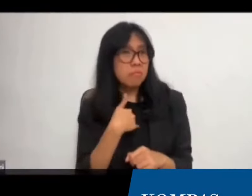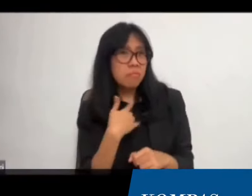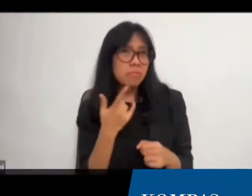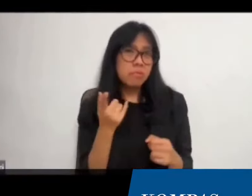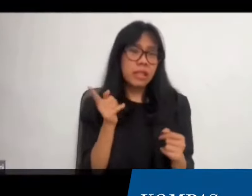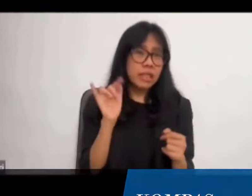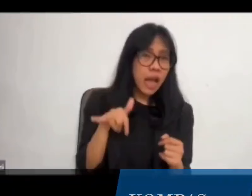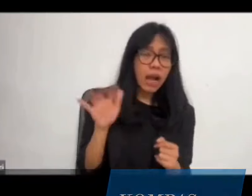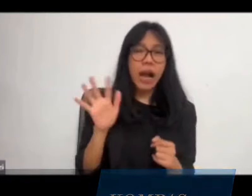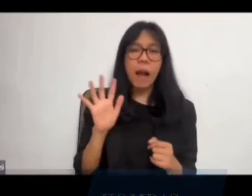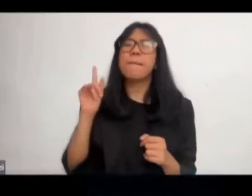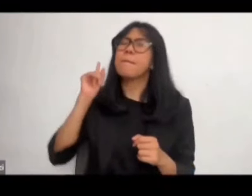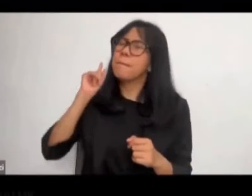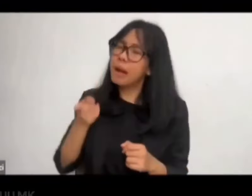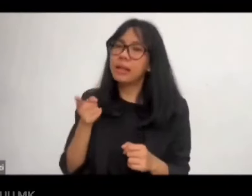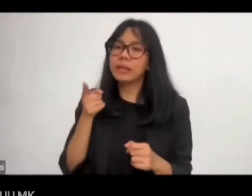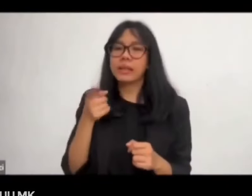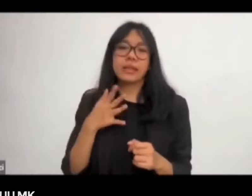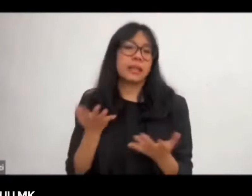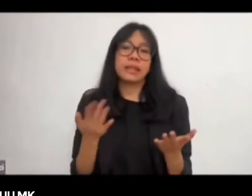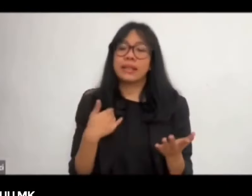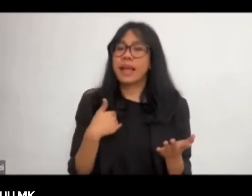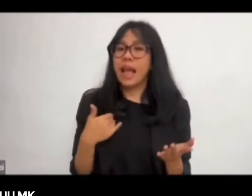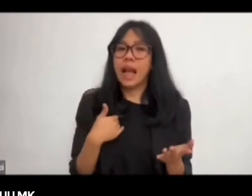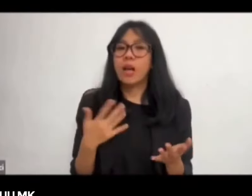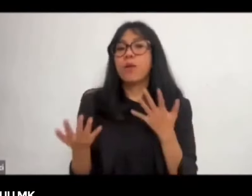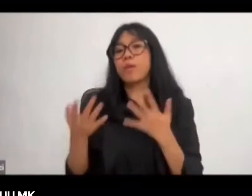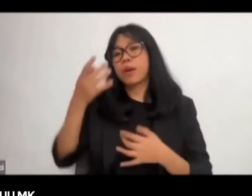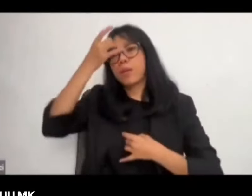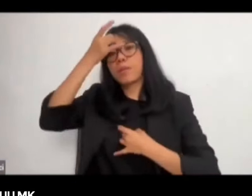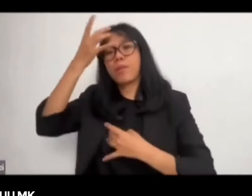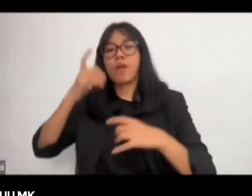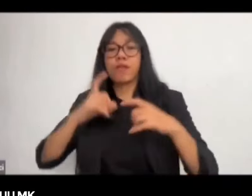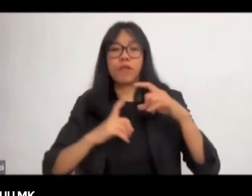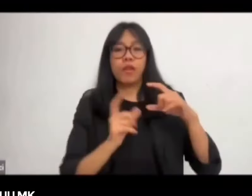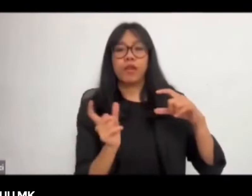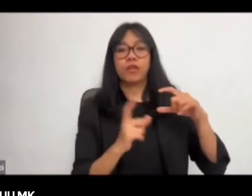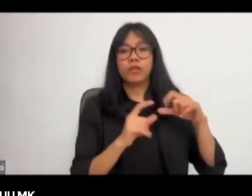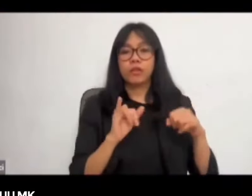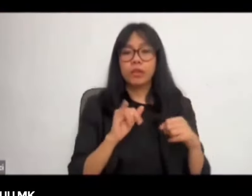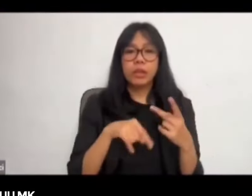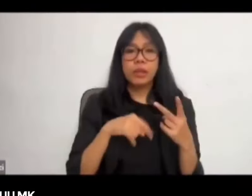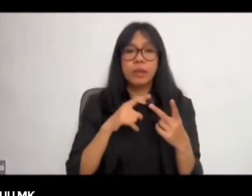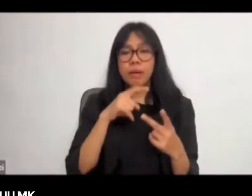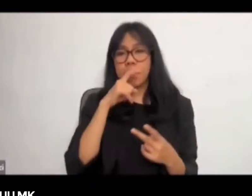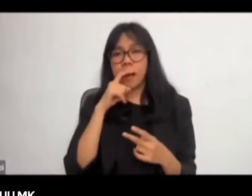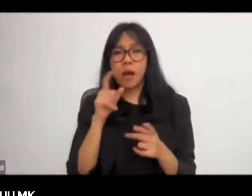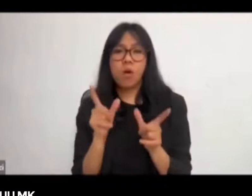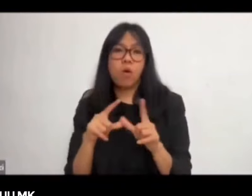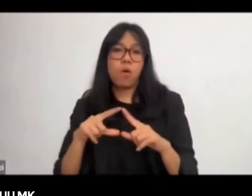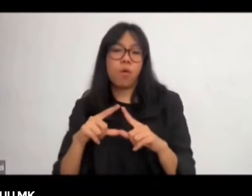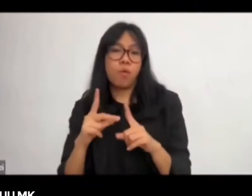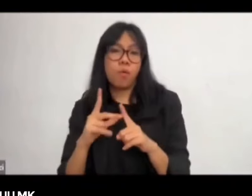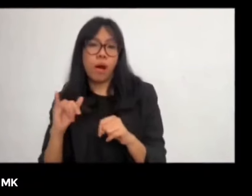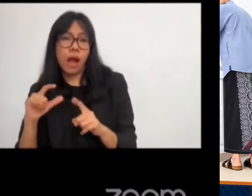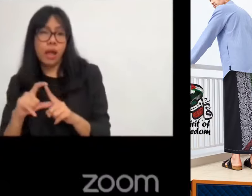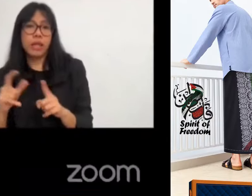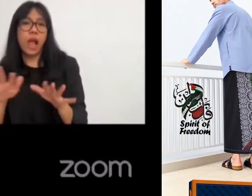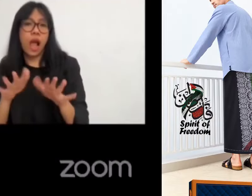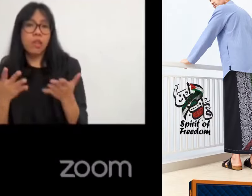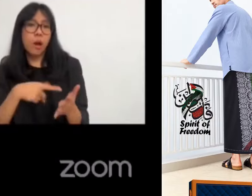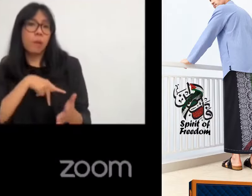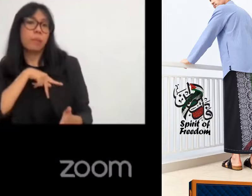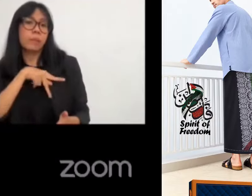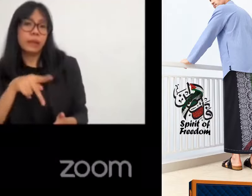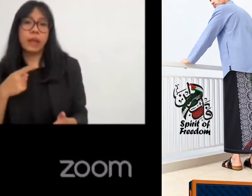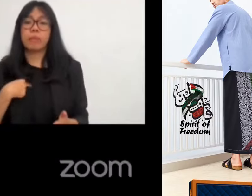tahu. Saya tidak tahu, mungkin Prof. Susi atau Pak Hamdan atau Yang Mulia Pak Wahid atau peserta seminar yang lain mungkin bisa